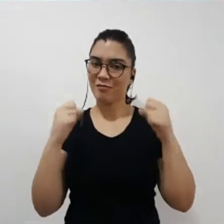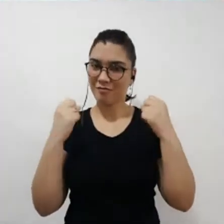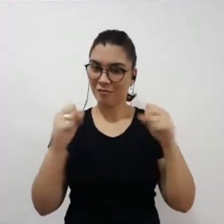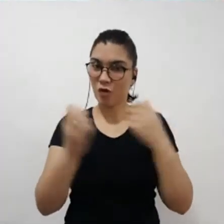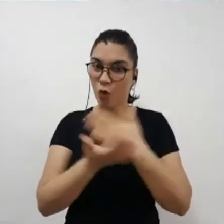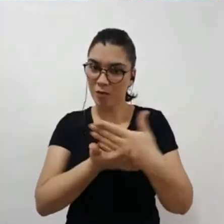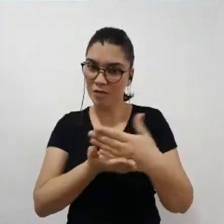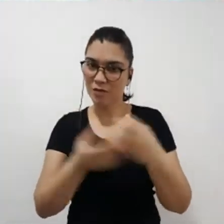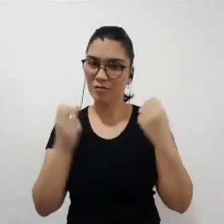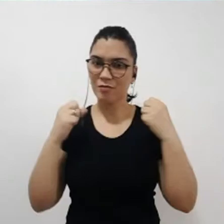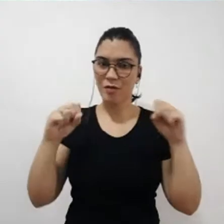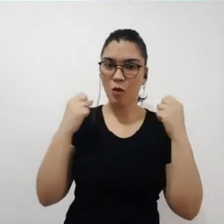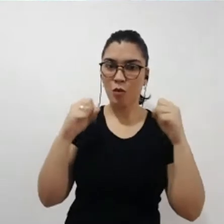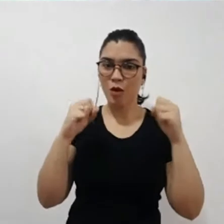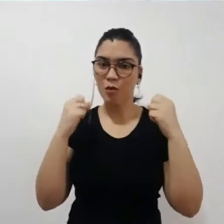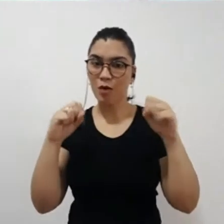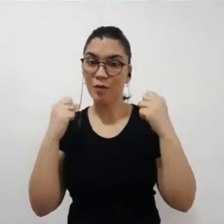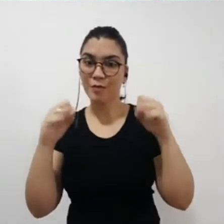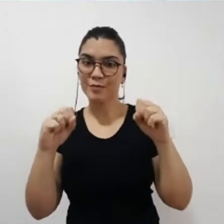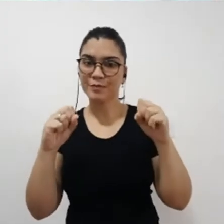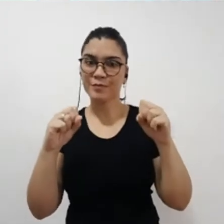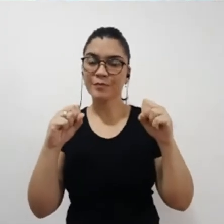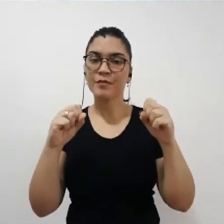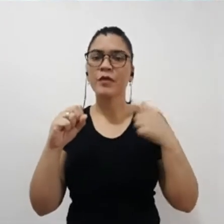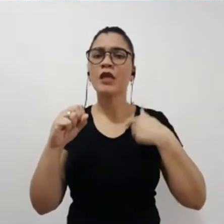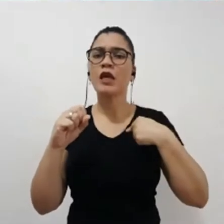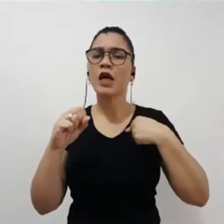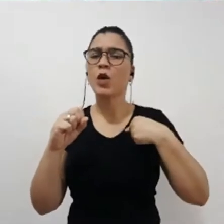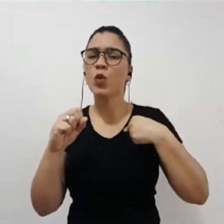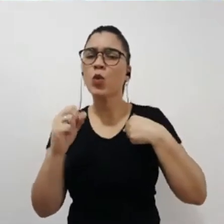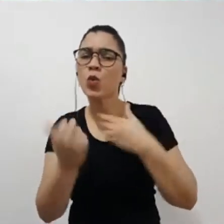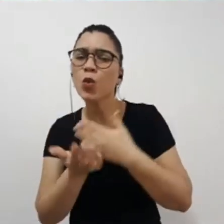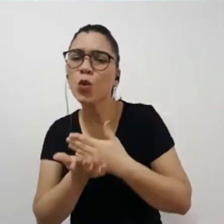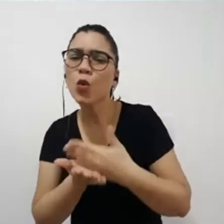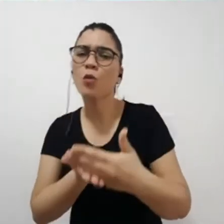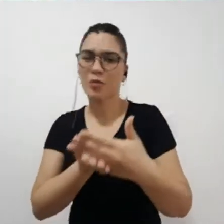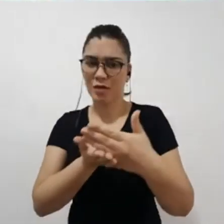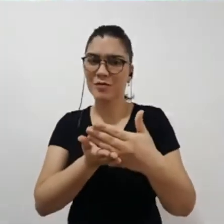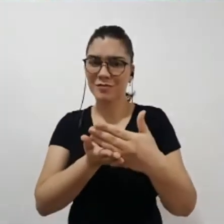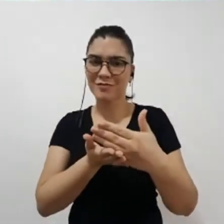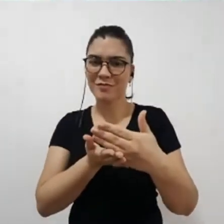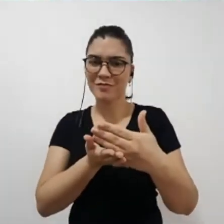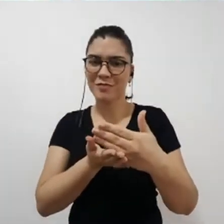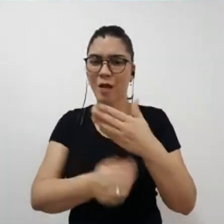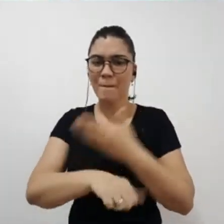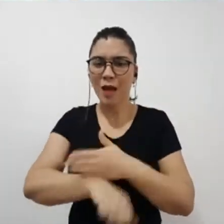eu comecei a perceber que o meu